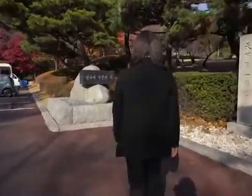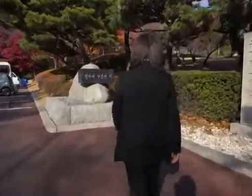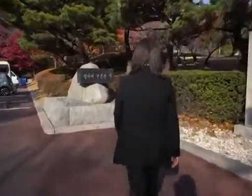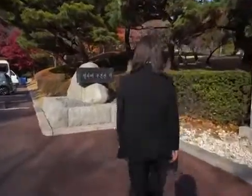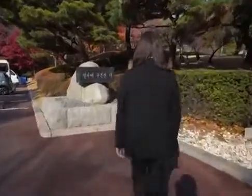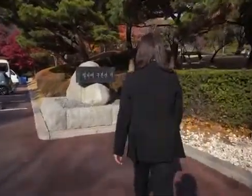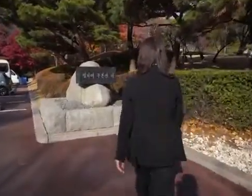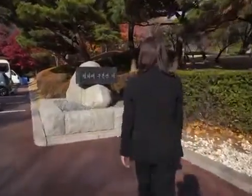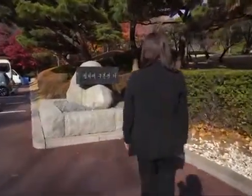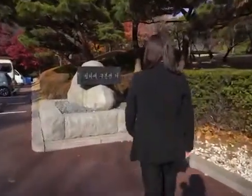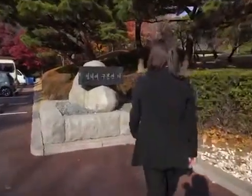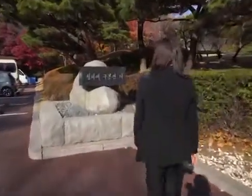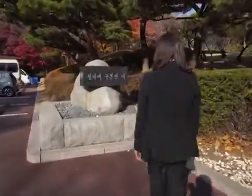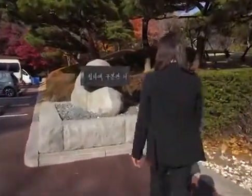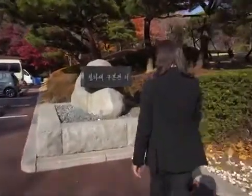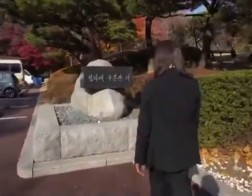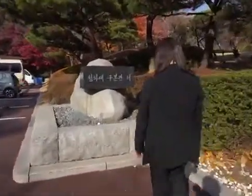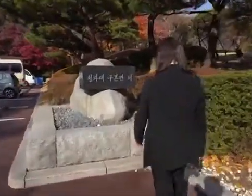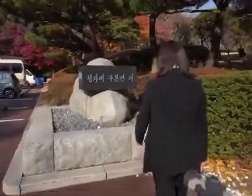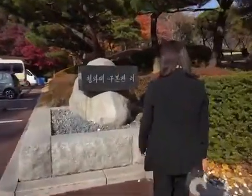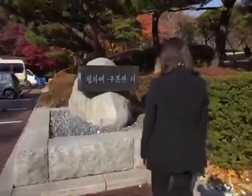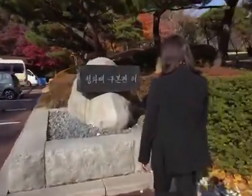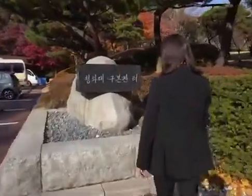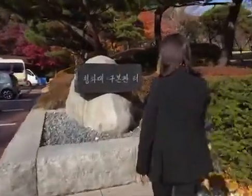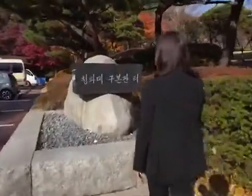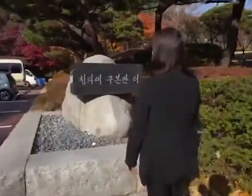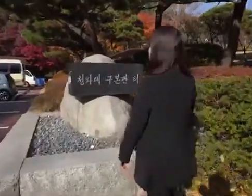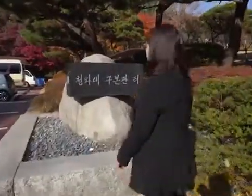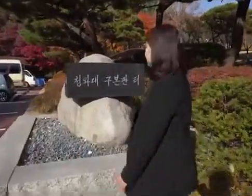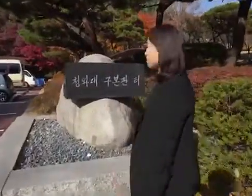수어통역사가 청와대 구본관터라고 새겨진 표석 앞으로가 멈춰선다.